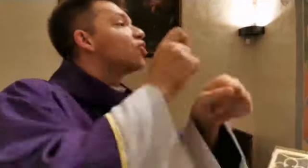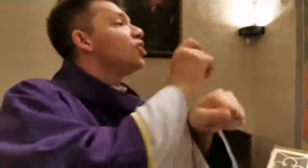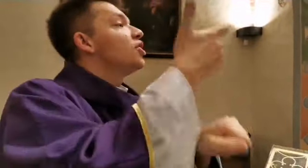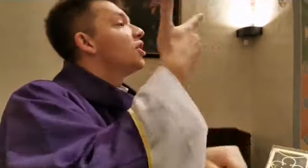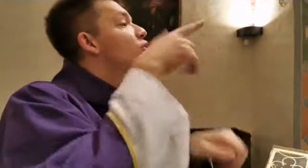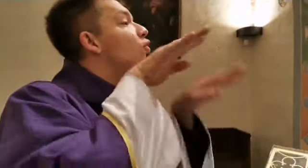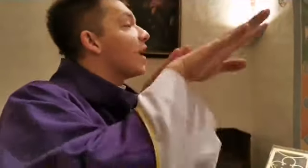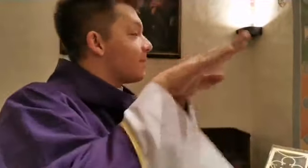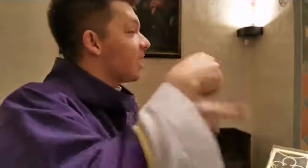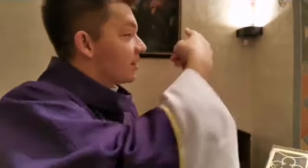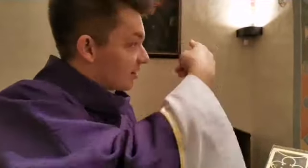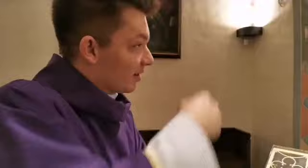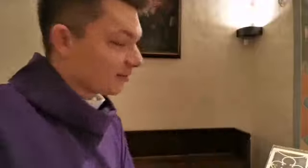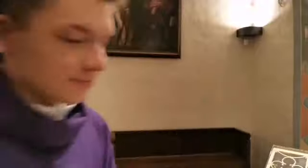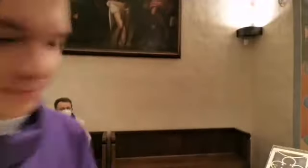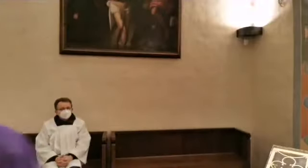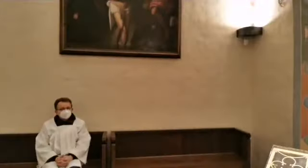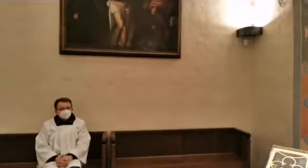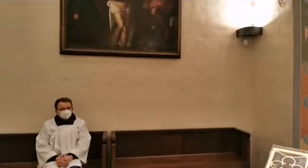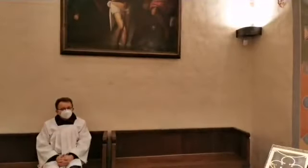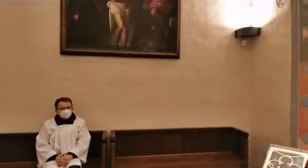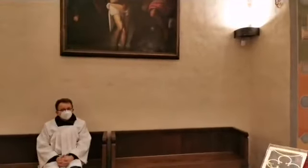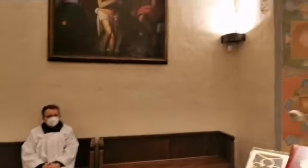Jan Chrzciciel, drugie miejsce.